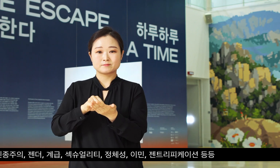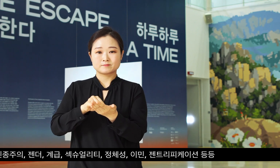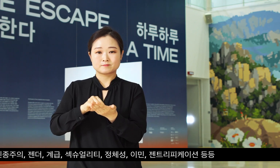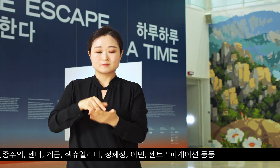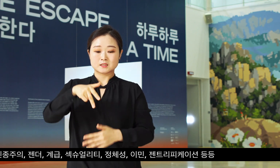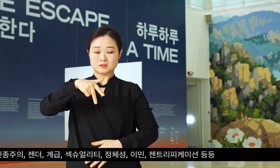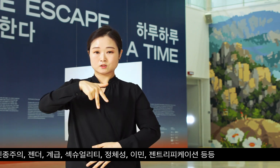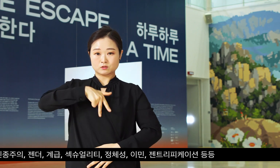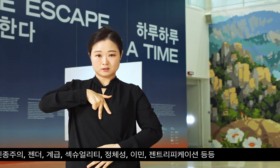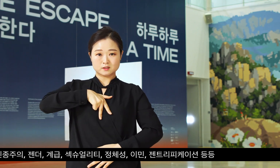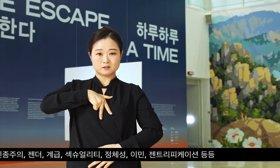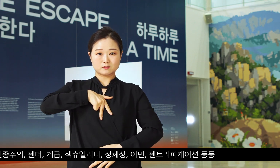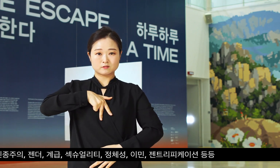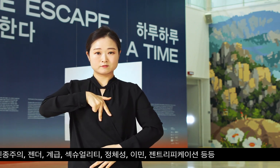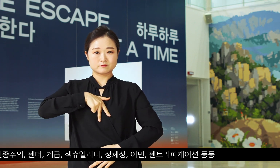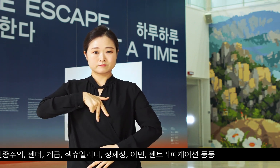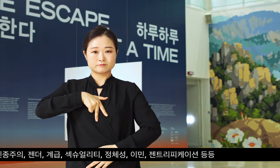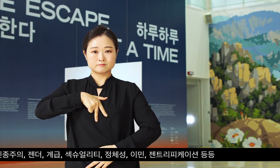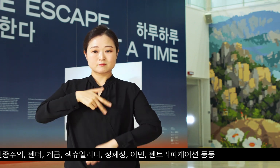정체성, 이민,